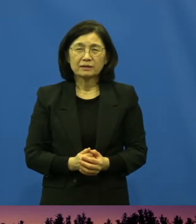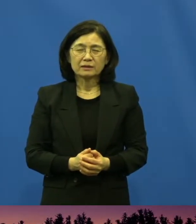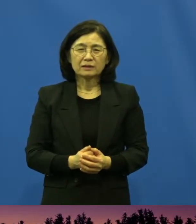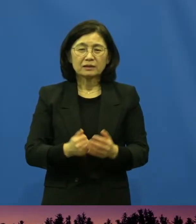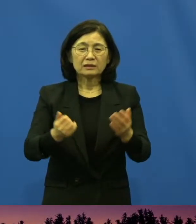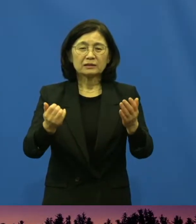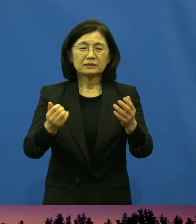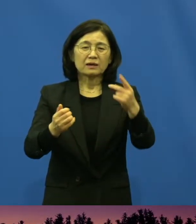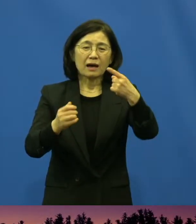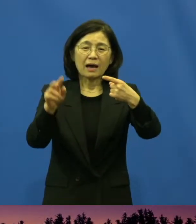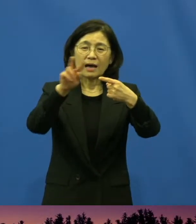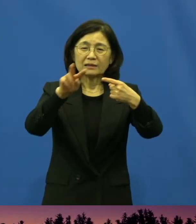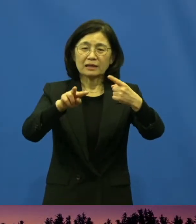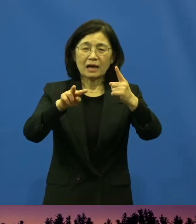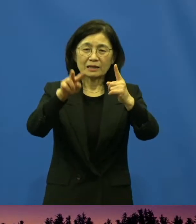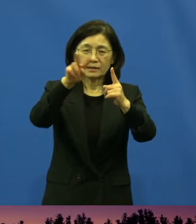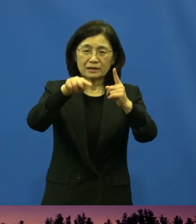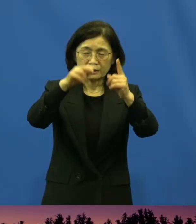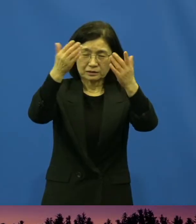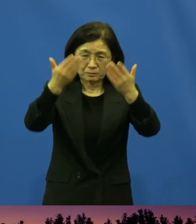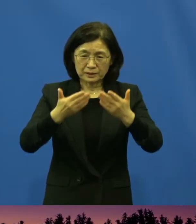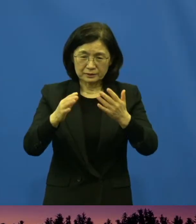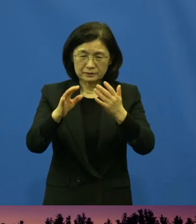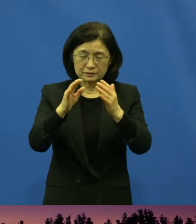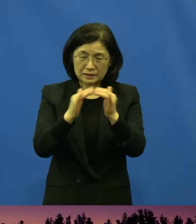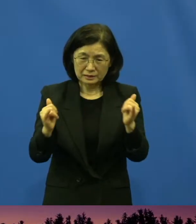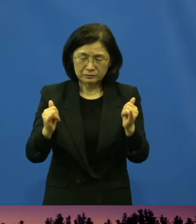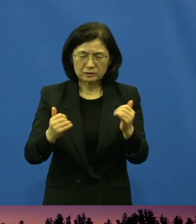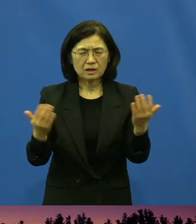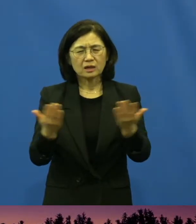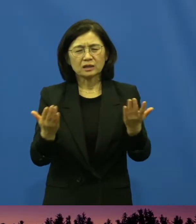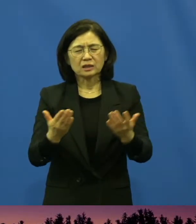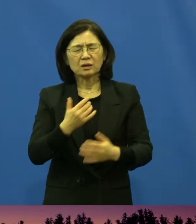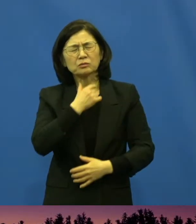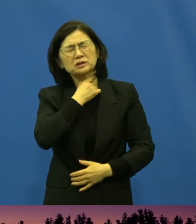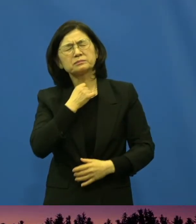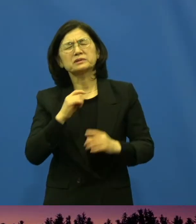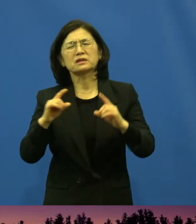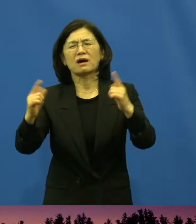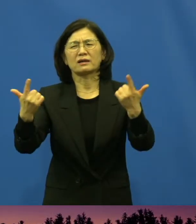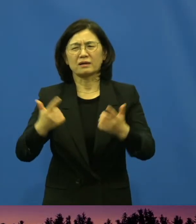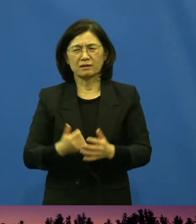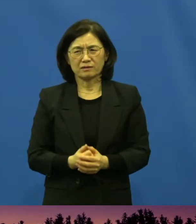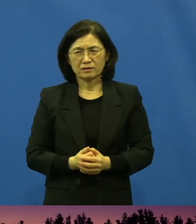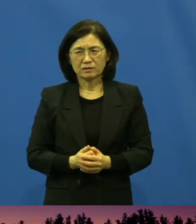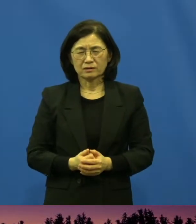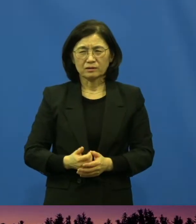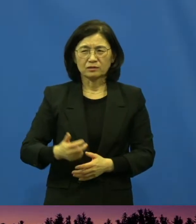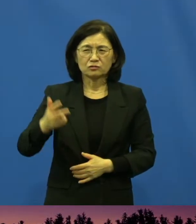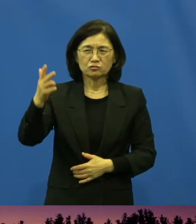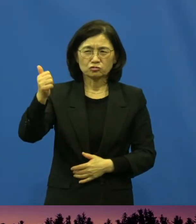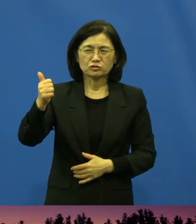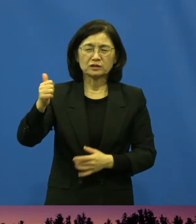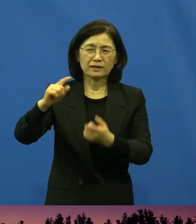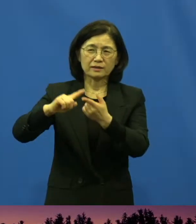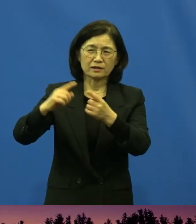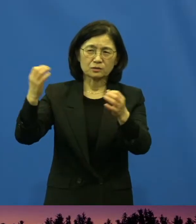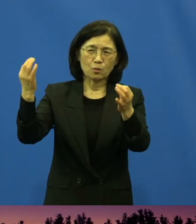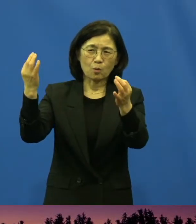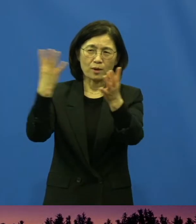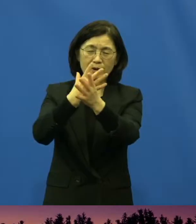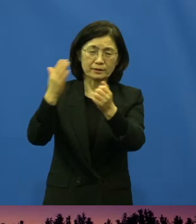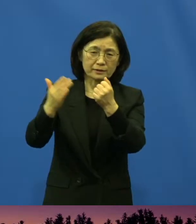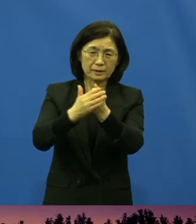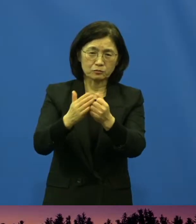않죠. 그러니까 태도가 바를 수가 없고, 그러니까 결국은 1달란트를 땅에 묻어버린